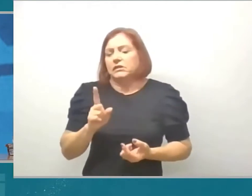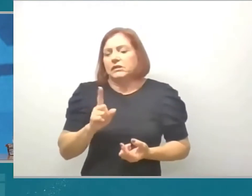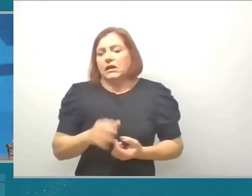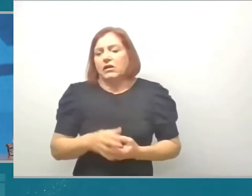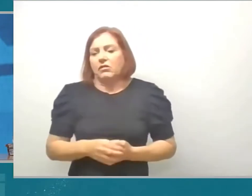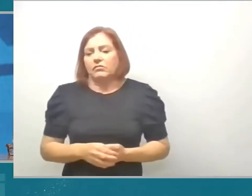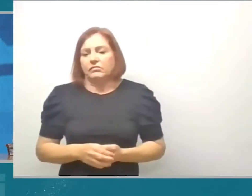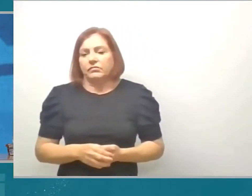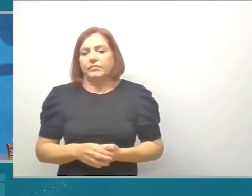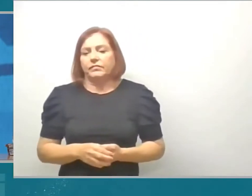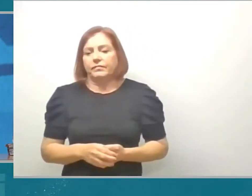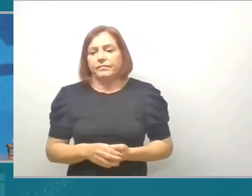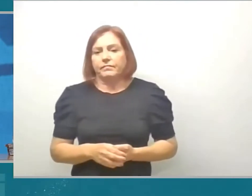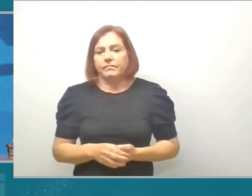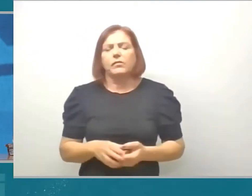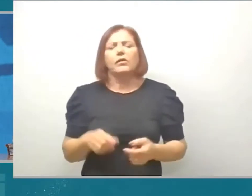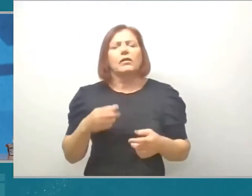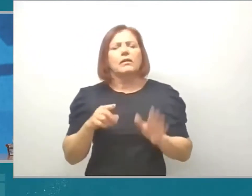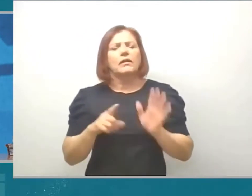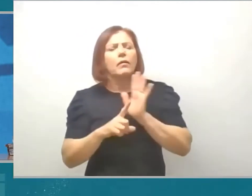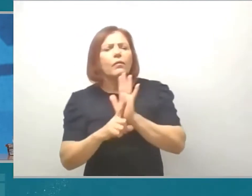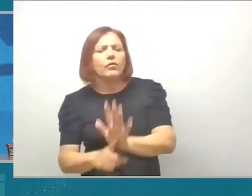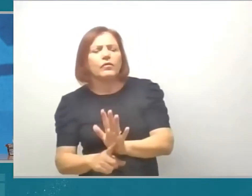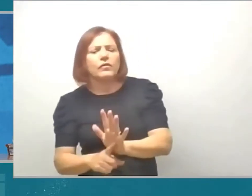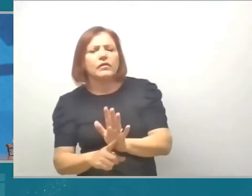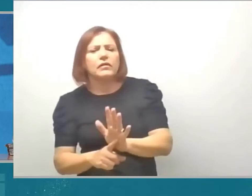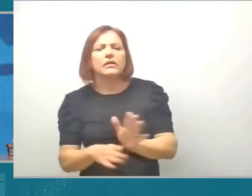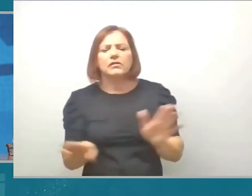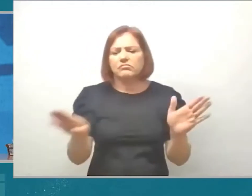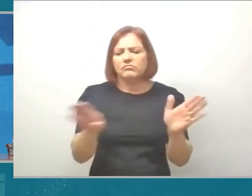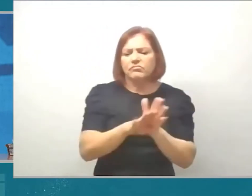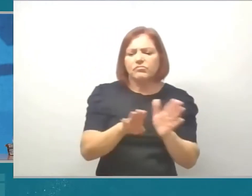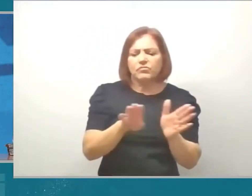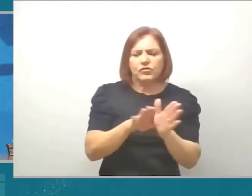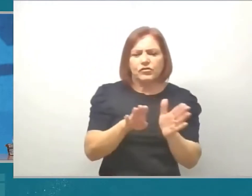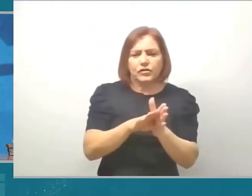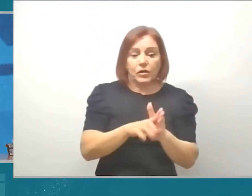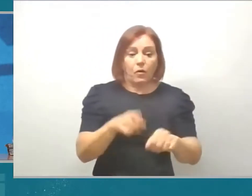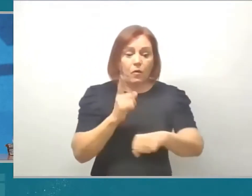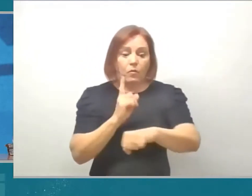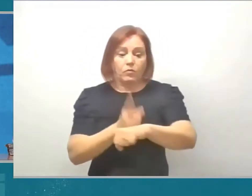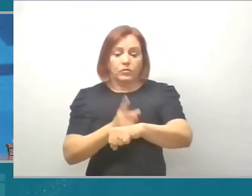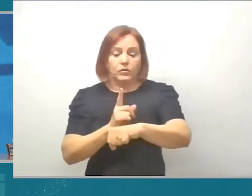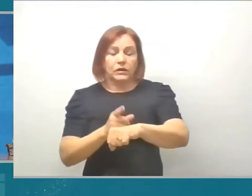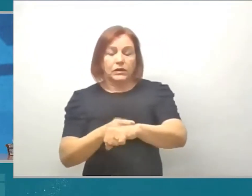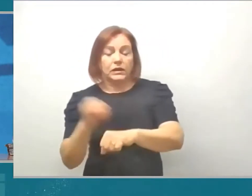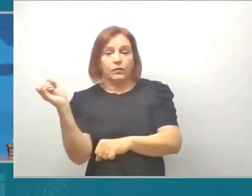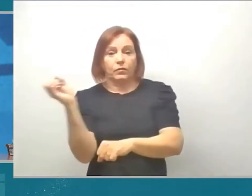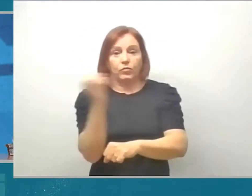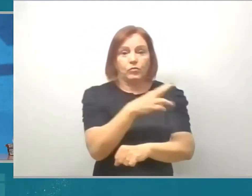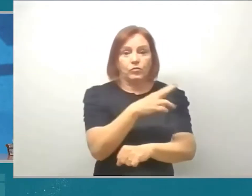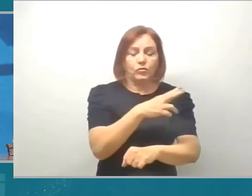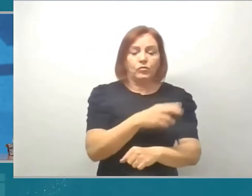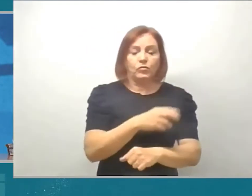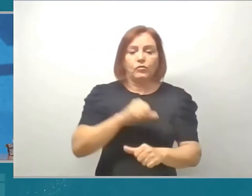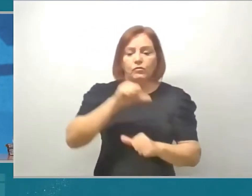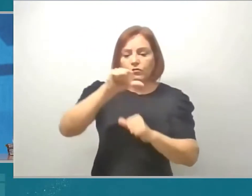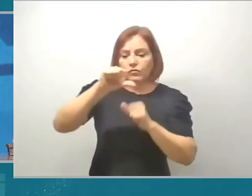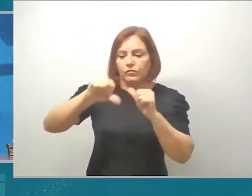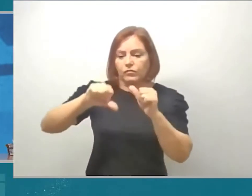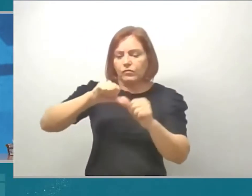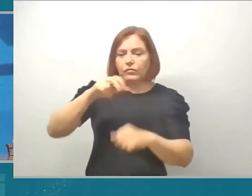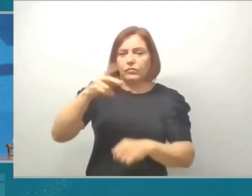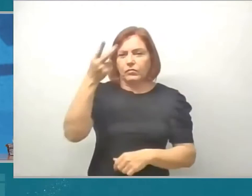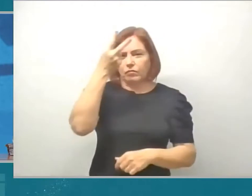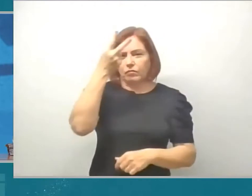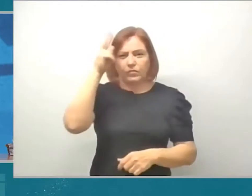nova era. Você tem que ter mudança de mente. Você tem que se arrepender. Porque